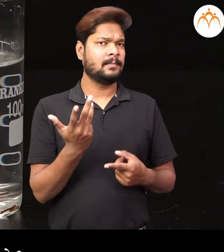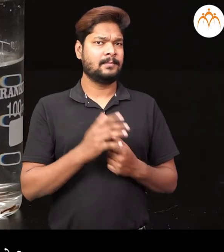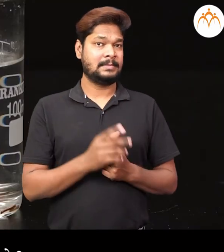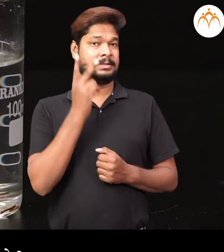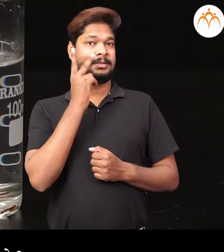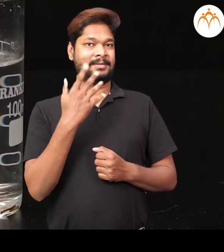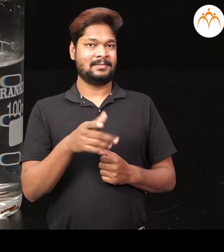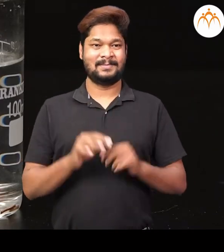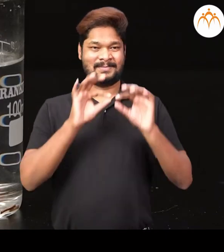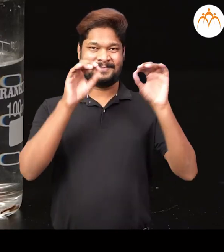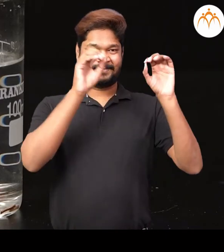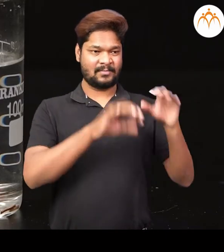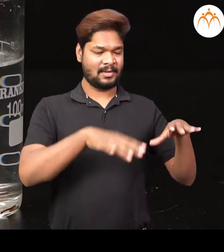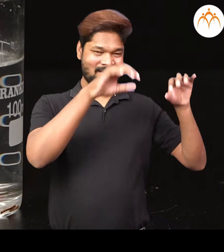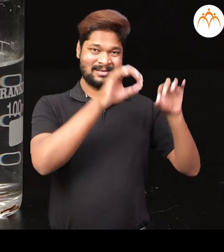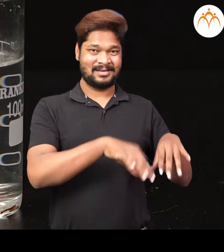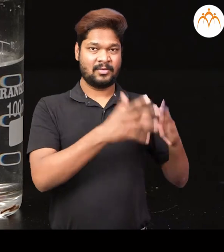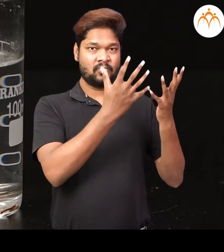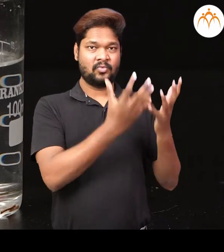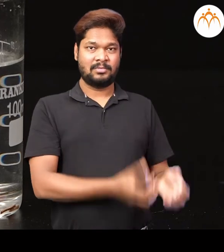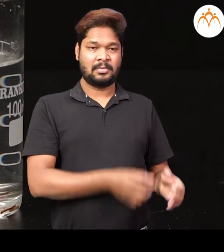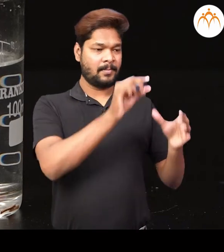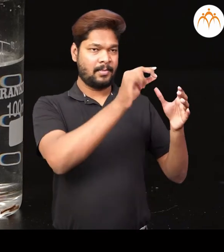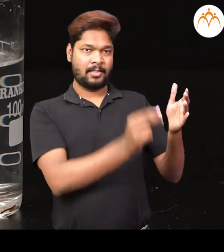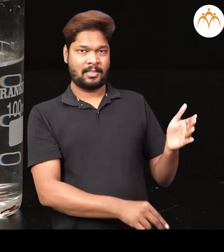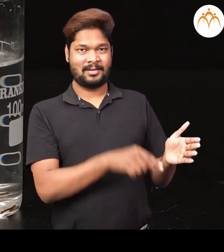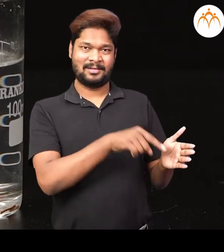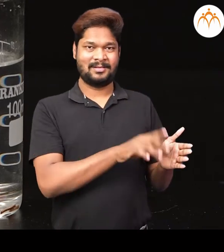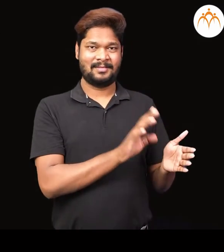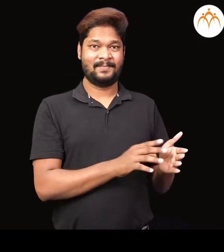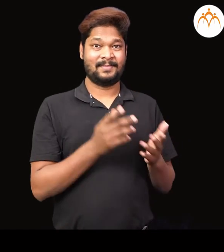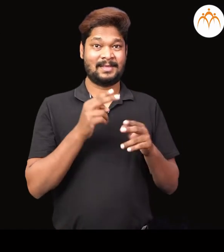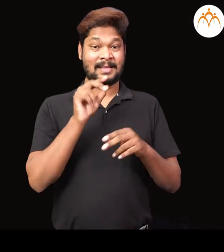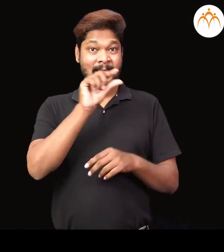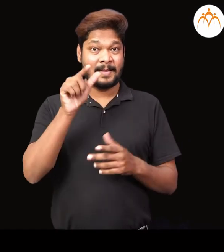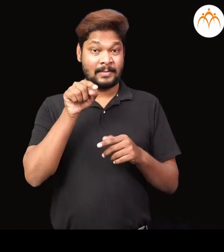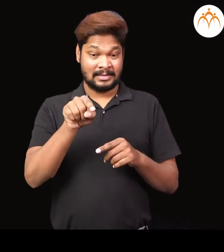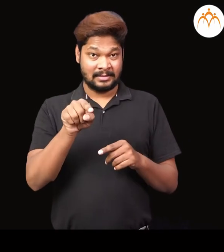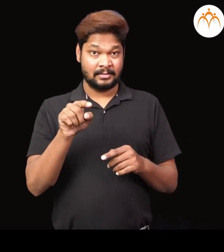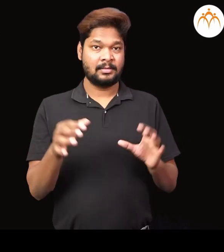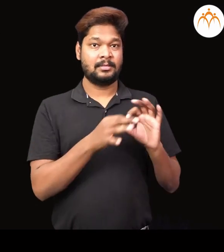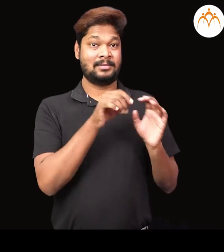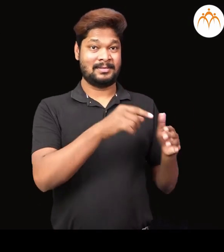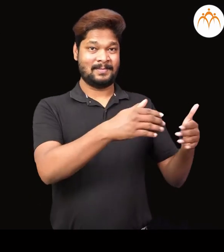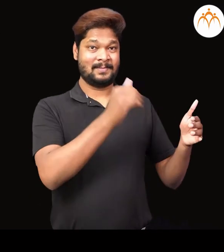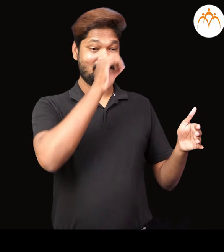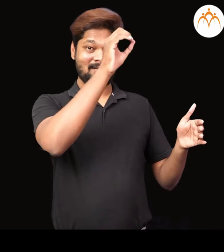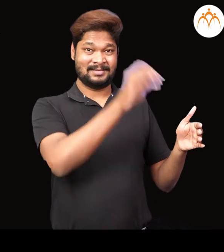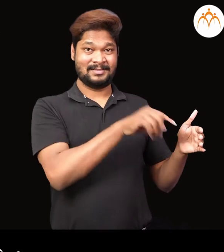होते? बरोबर, या सर्व वस्तू पाण्यात बुडतात. आता सोडियमचा तुकडा पाण्यात